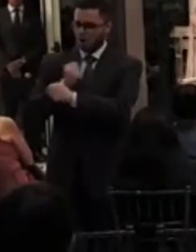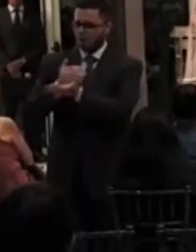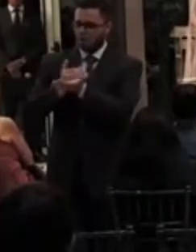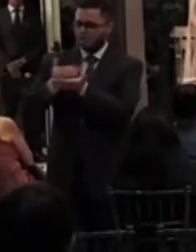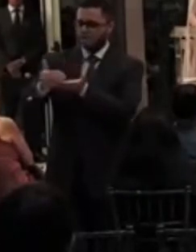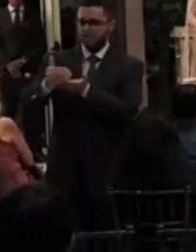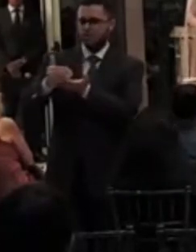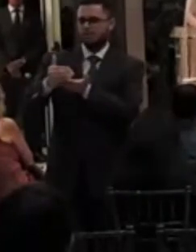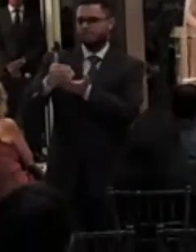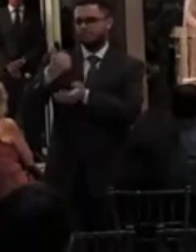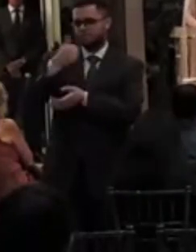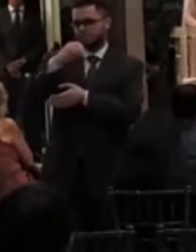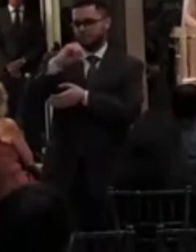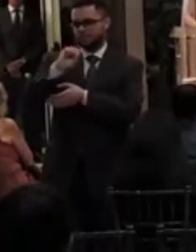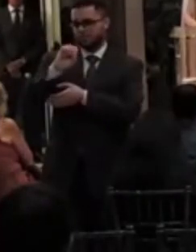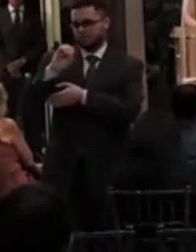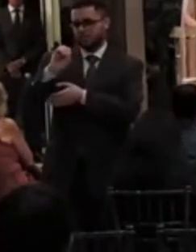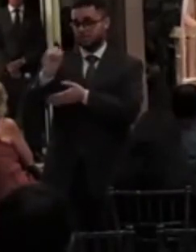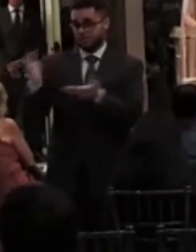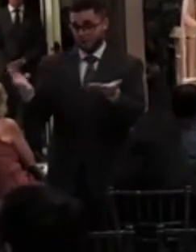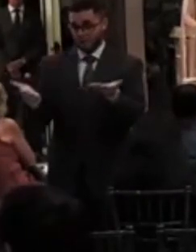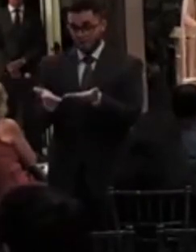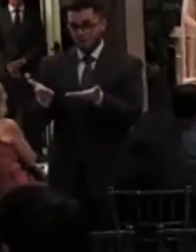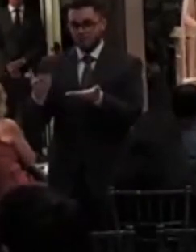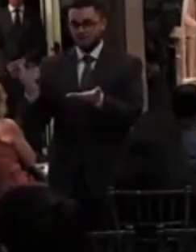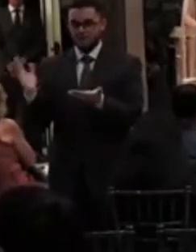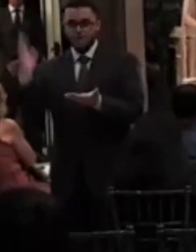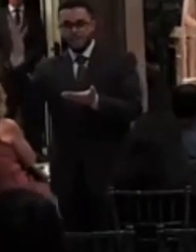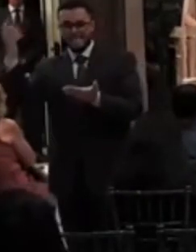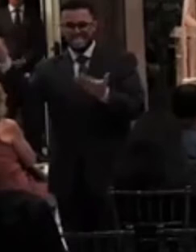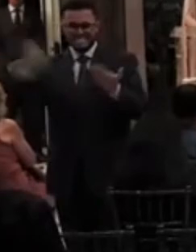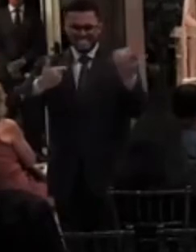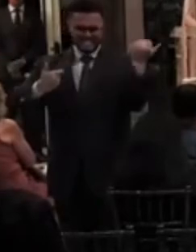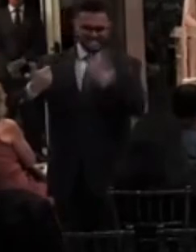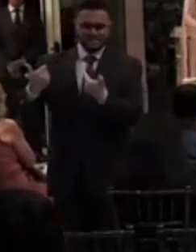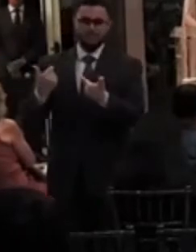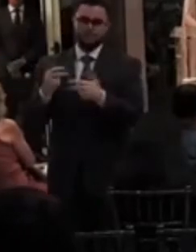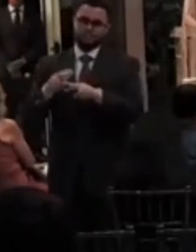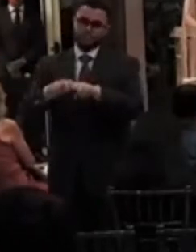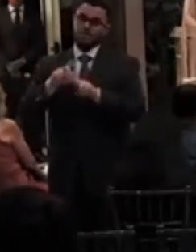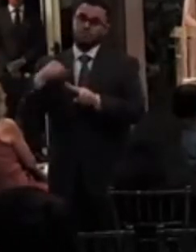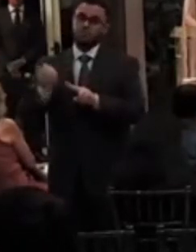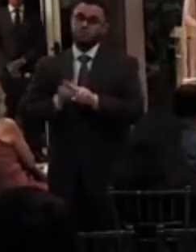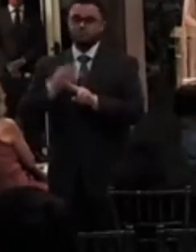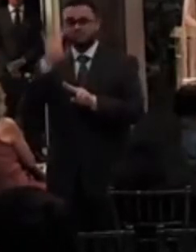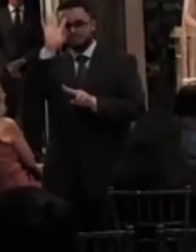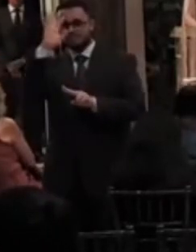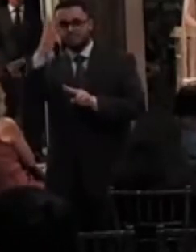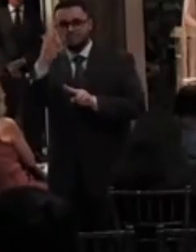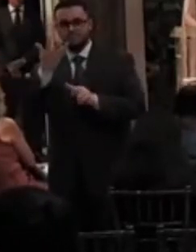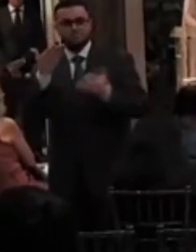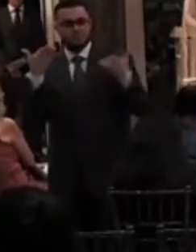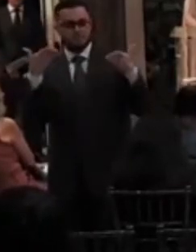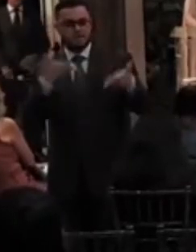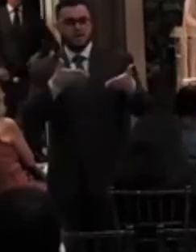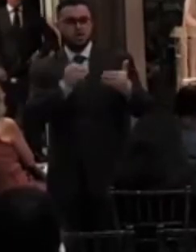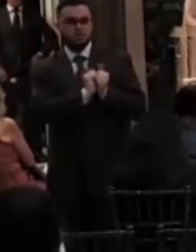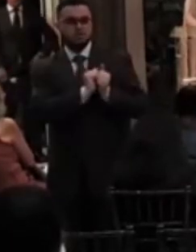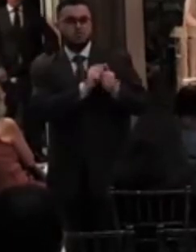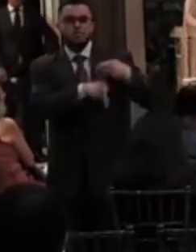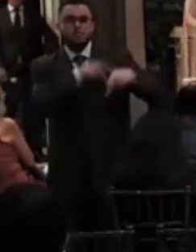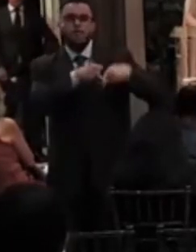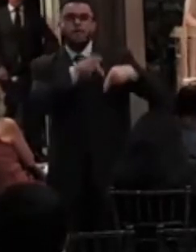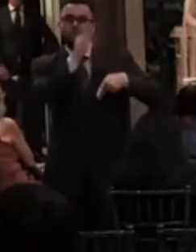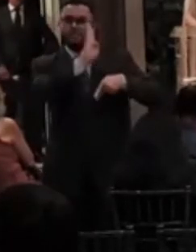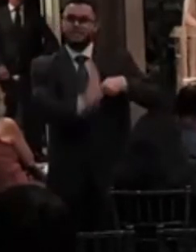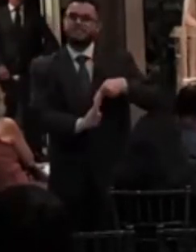de 80. Se hoje somos atacados, é porque escolhemos estar ao lado do povo brasileiro.